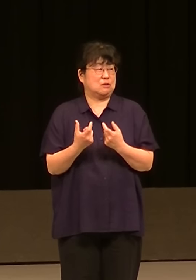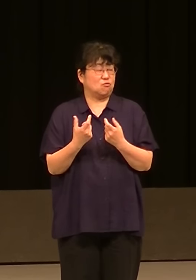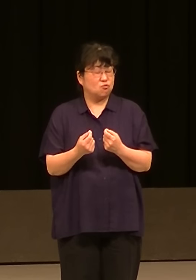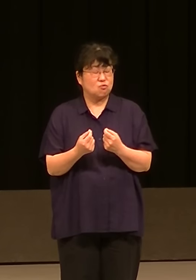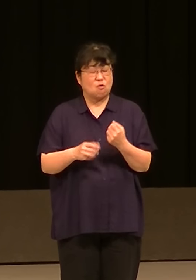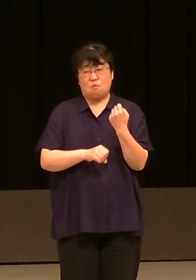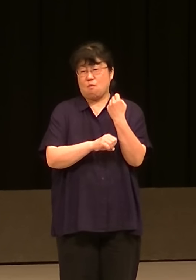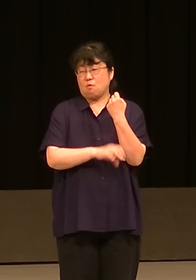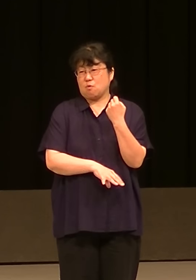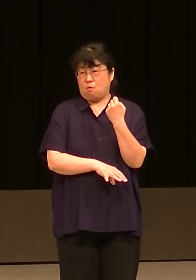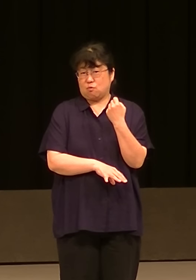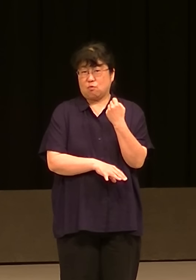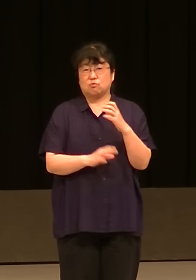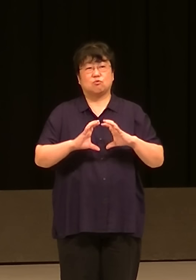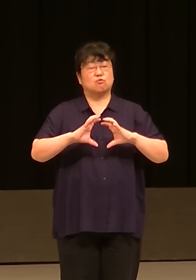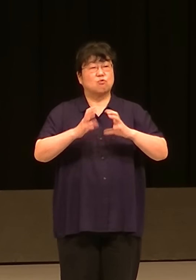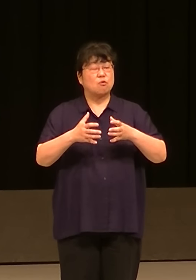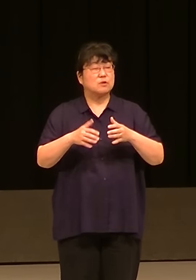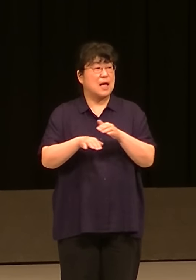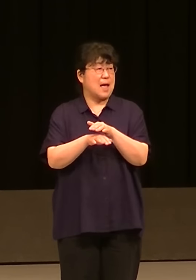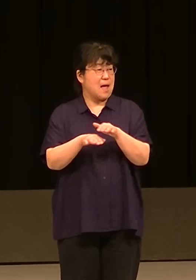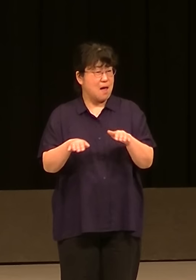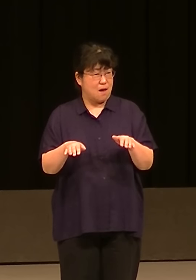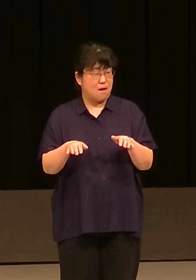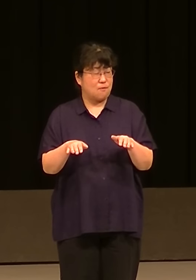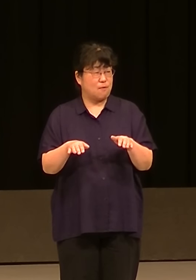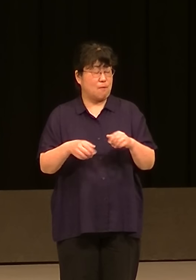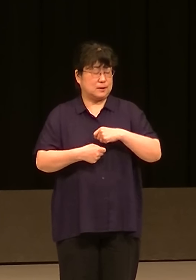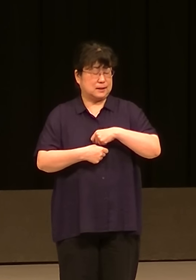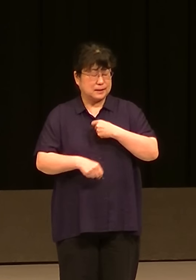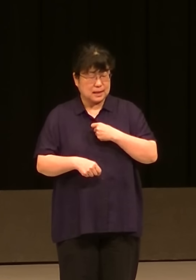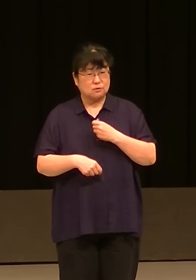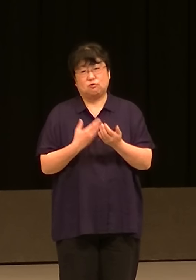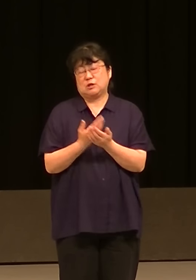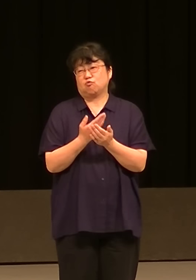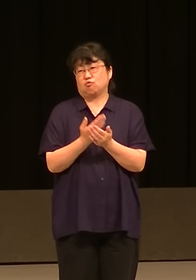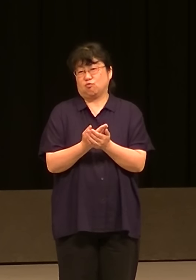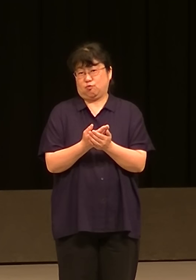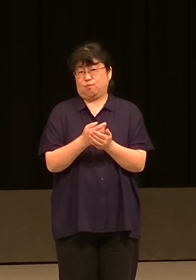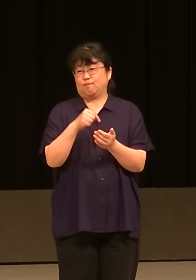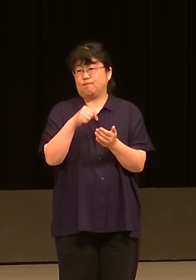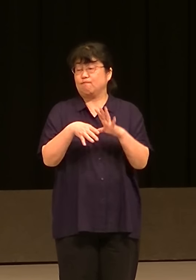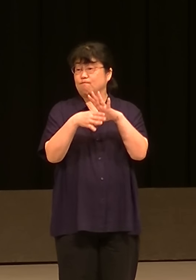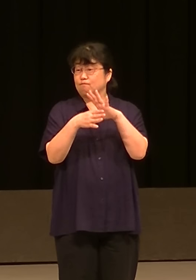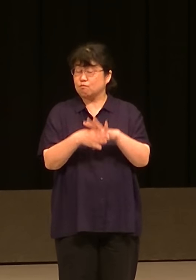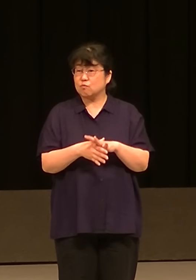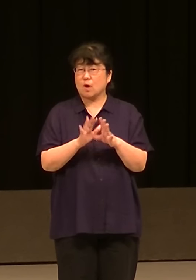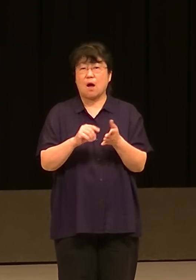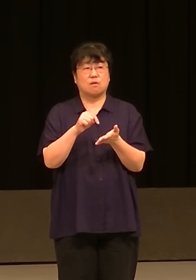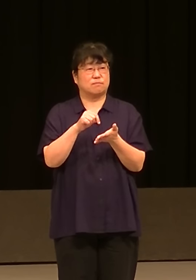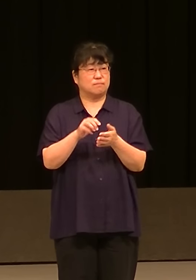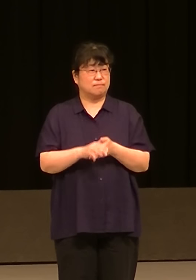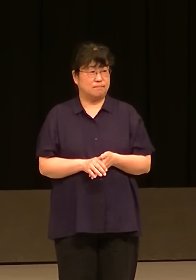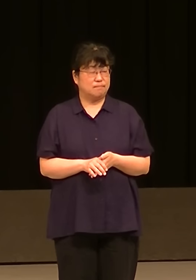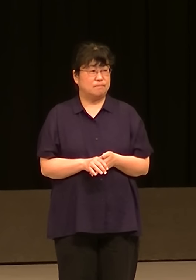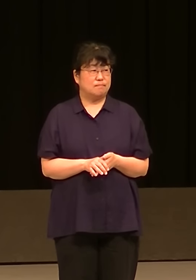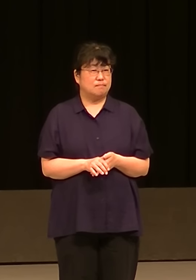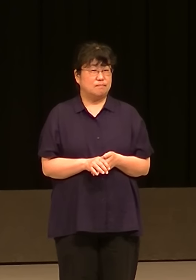調とする、国際平和を、誠実に希求するというふうに今、書かれ